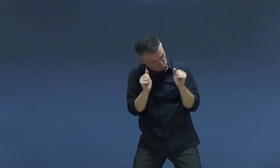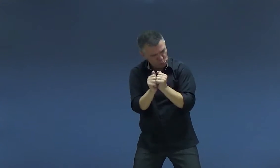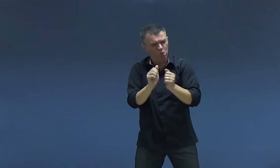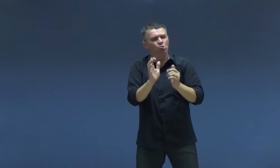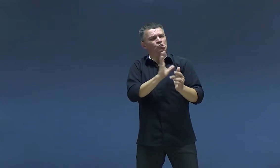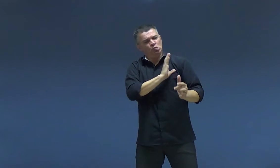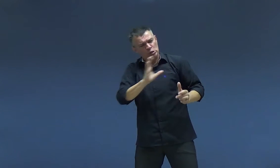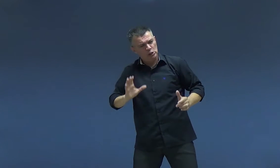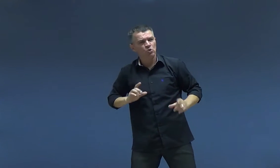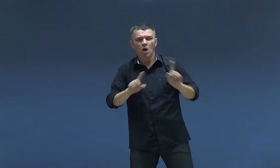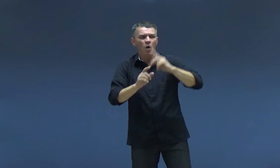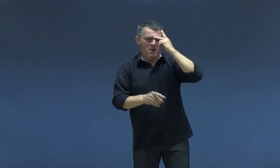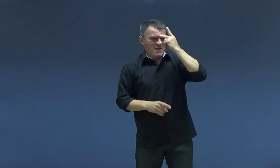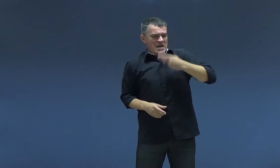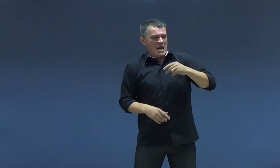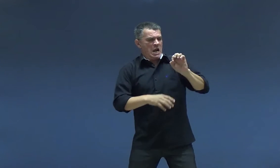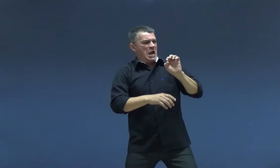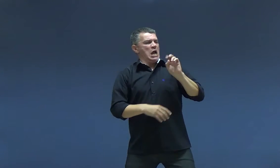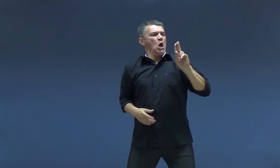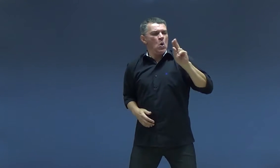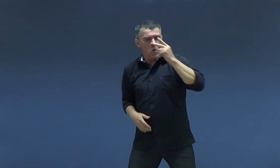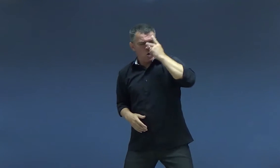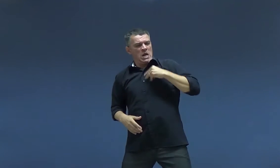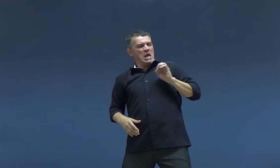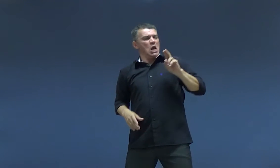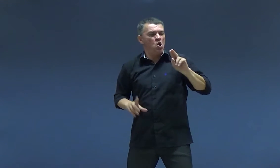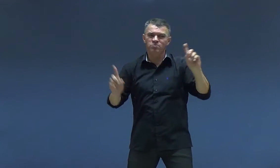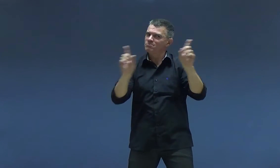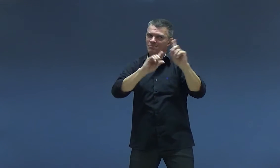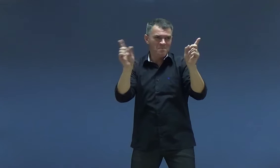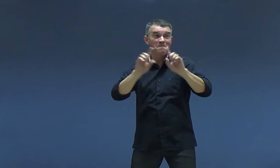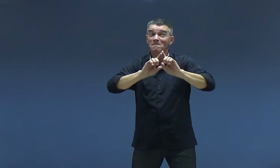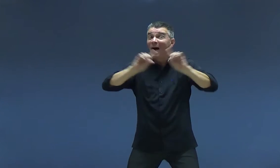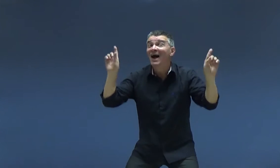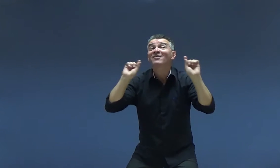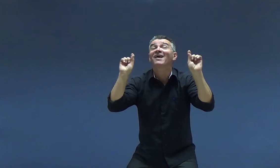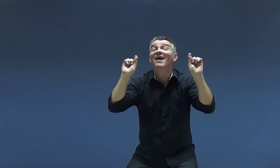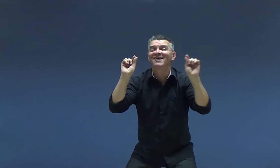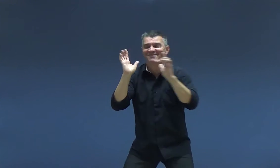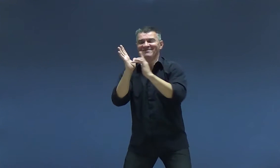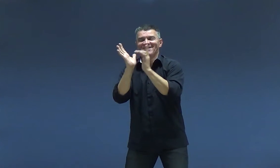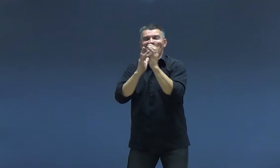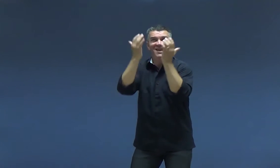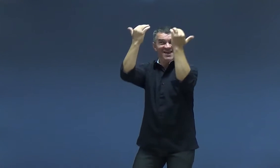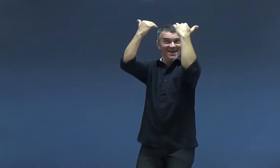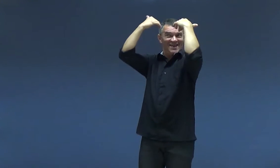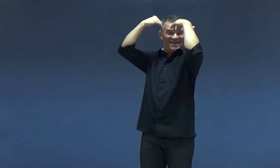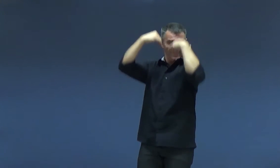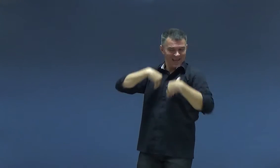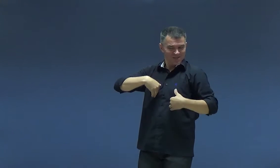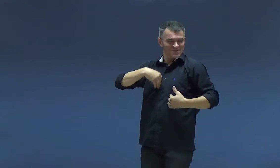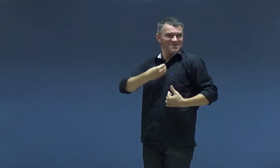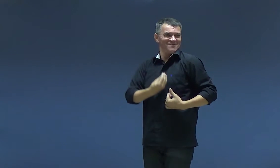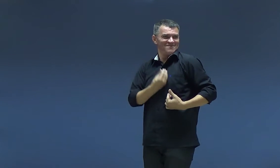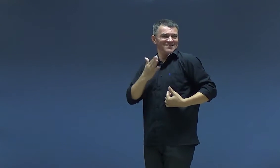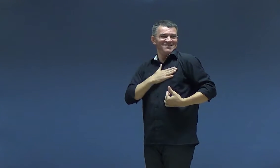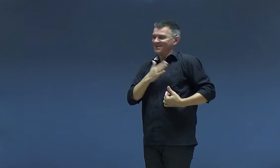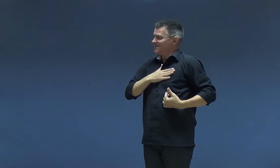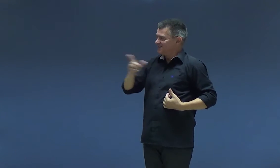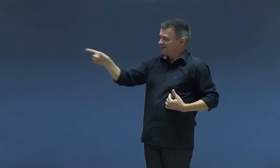Cristo. Não sou eu, não. Mas o quê? É Cristo que vive em mim.